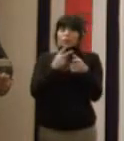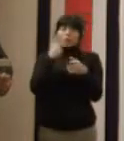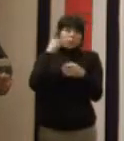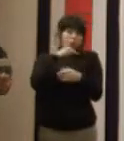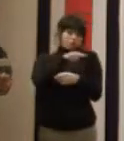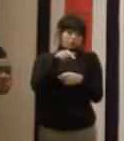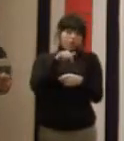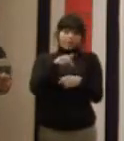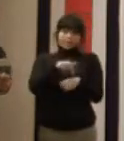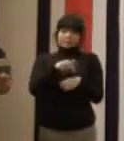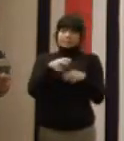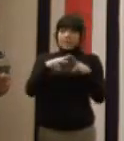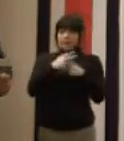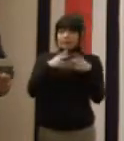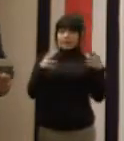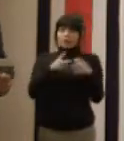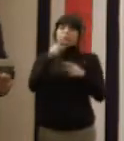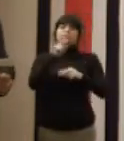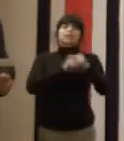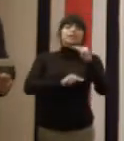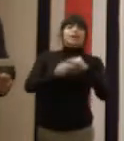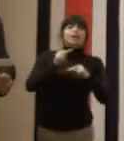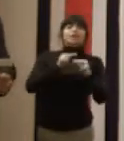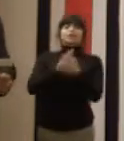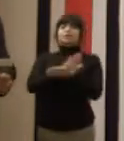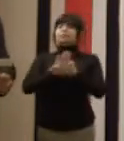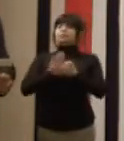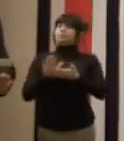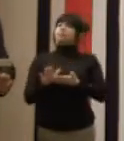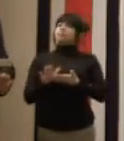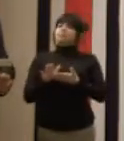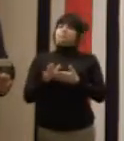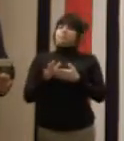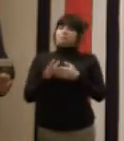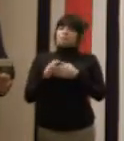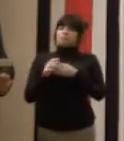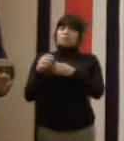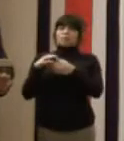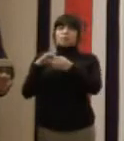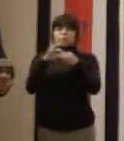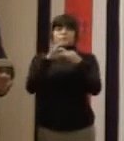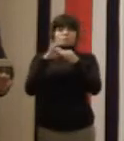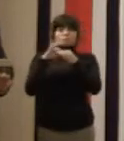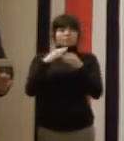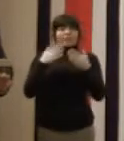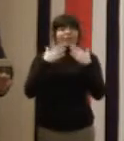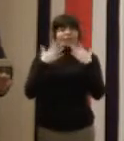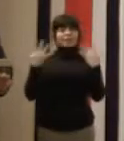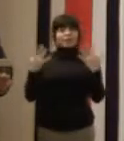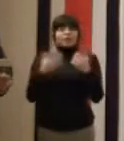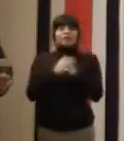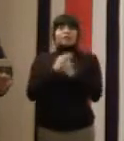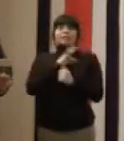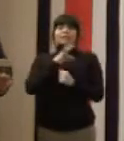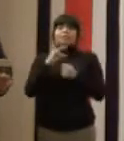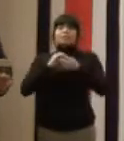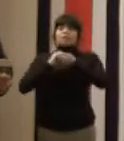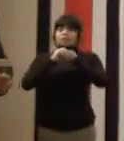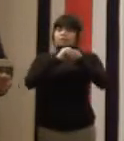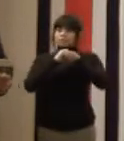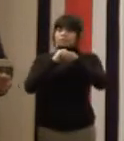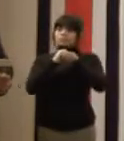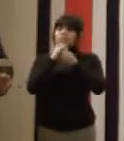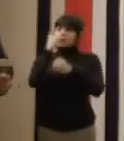que ha sido este arreglo, una negociación impecable, conducida con generosidad, con espíritu fraterno,